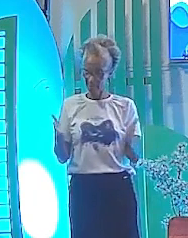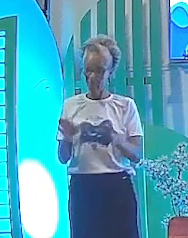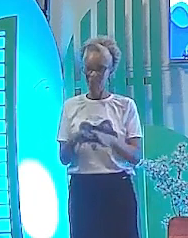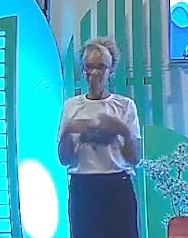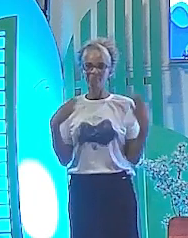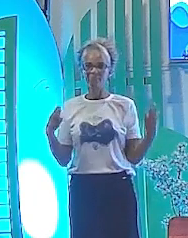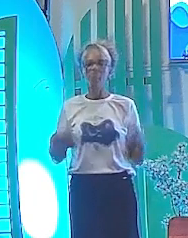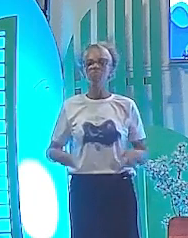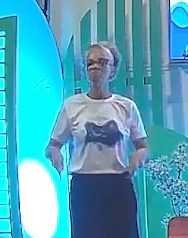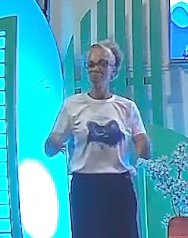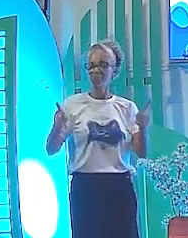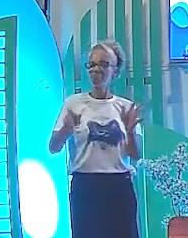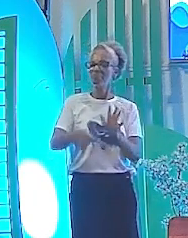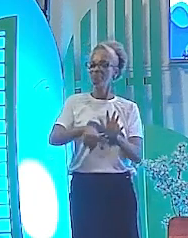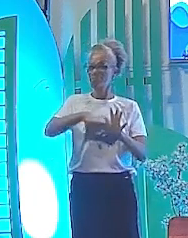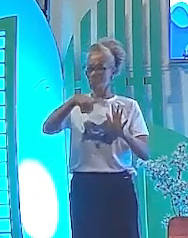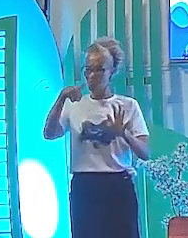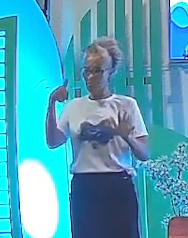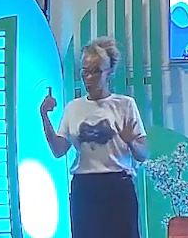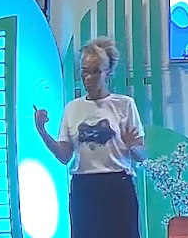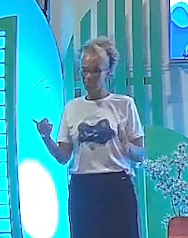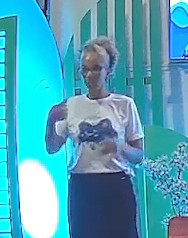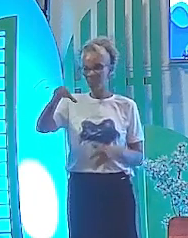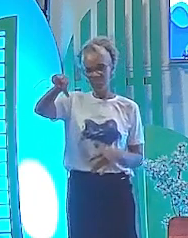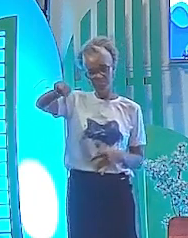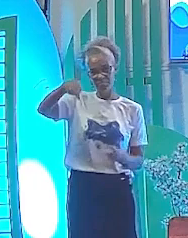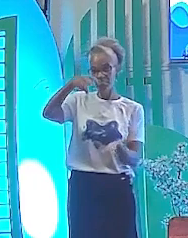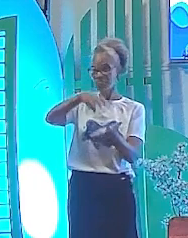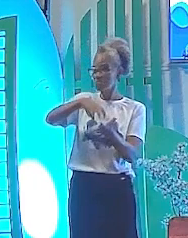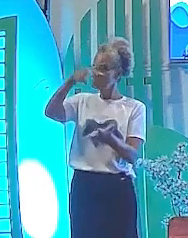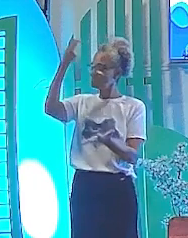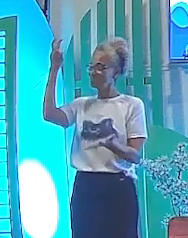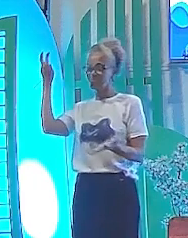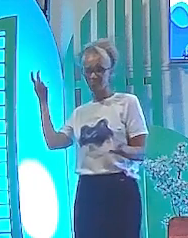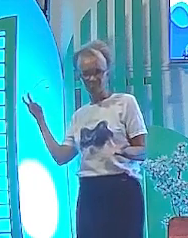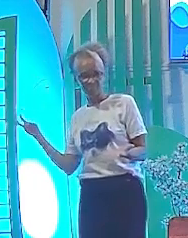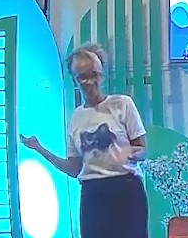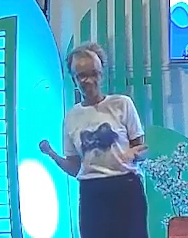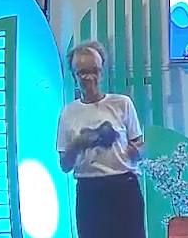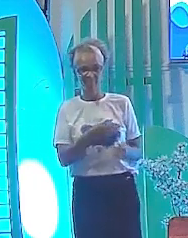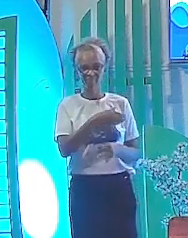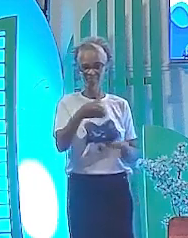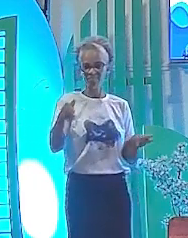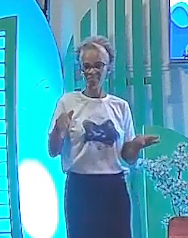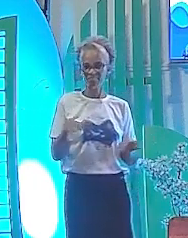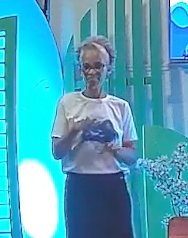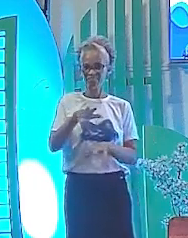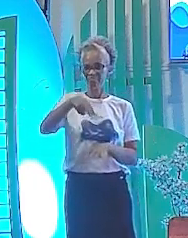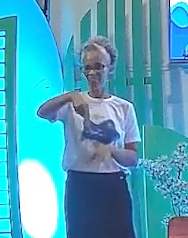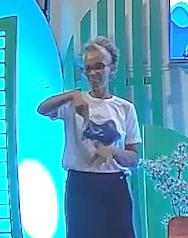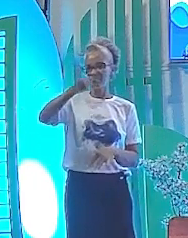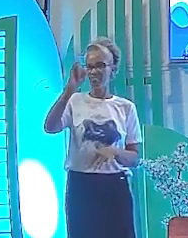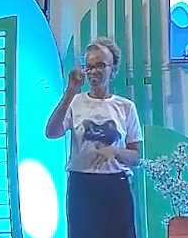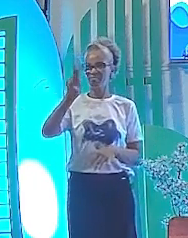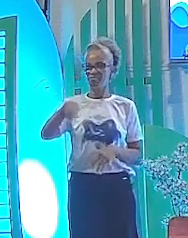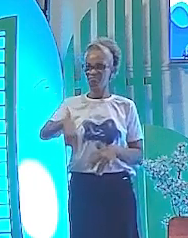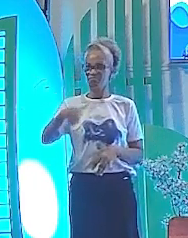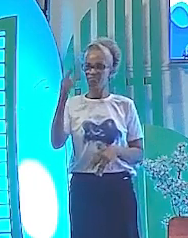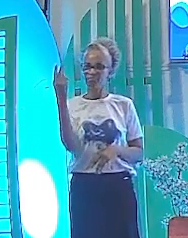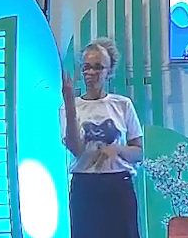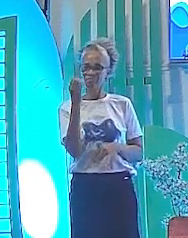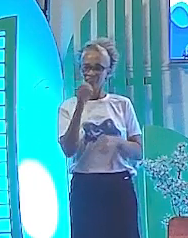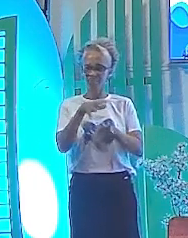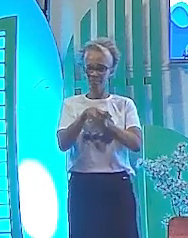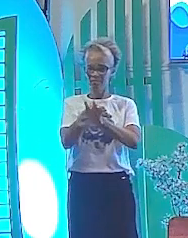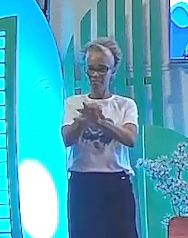termos iniciado a programação desde as 9 horas da manhã, nos espaços do Ninho FlipF, no Projeto Tamar,